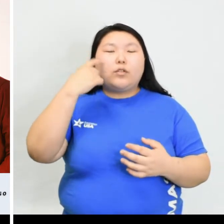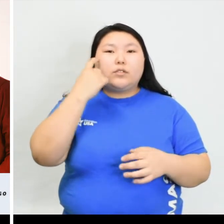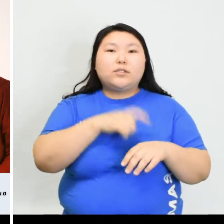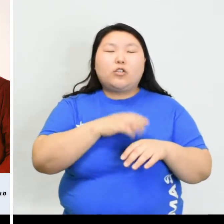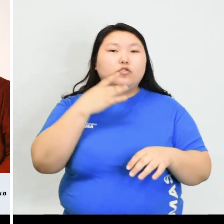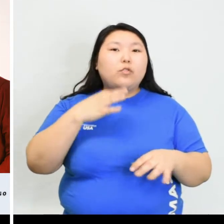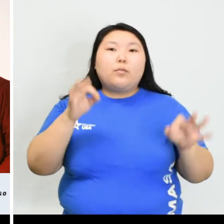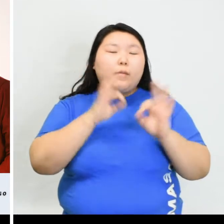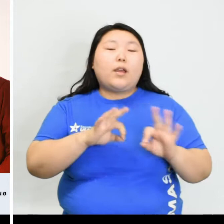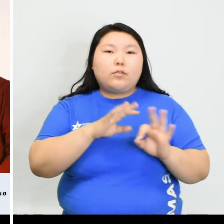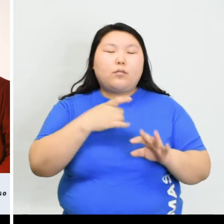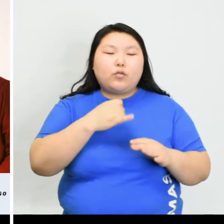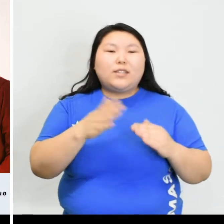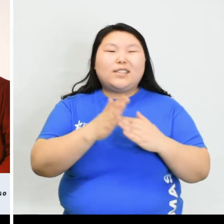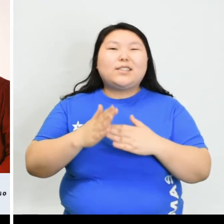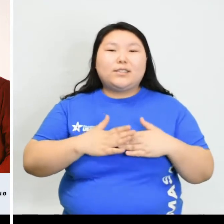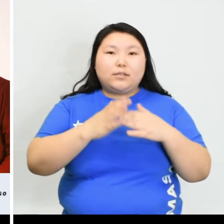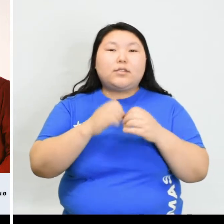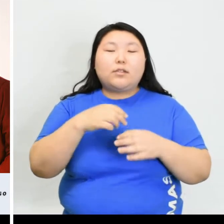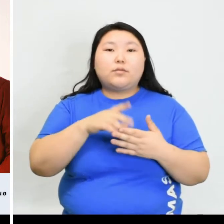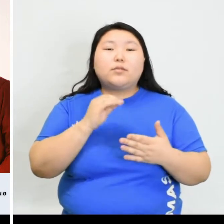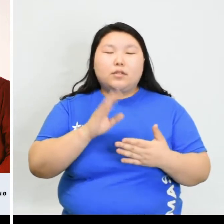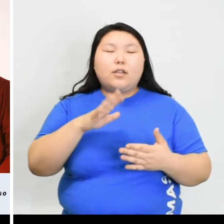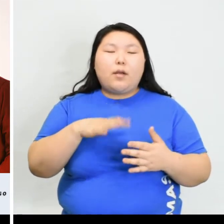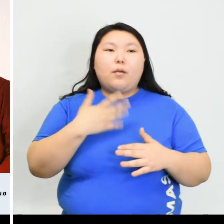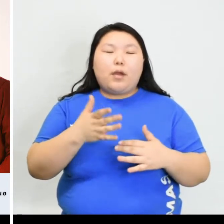Тийм бодох цаг төрөх байхгүй заяа. Шууд ингээд тас хийгээл